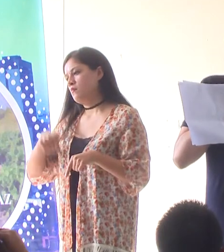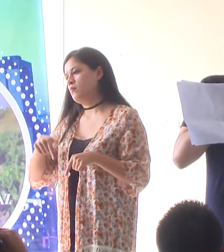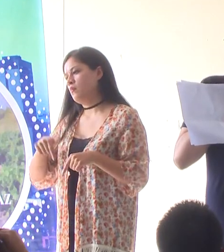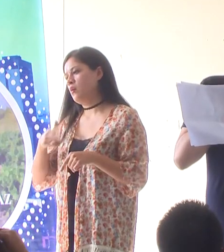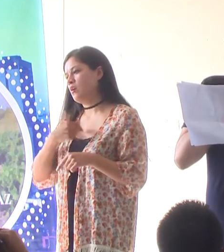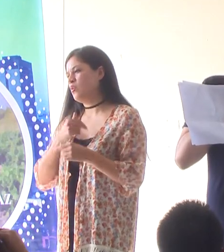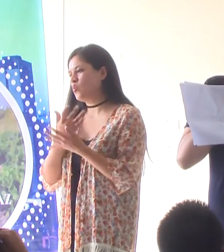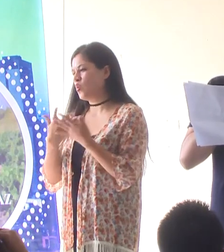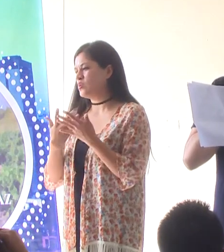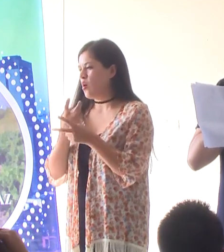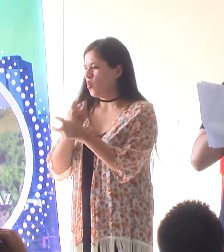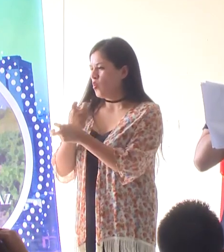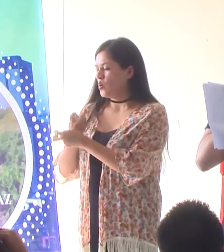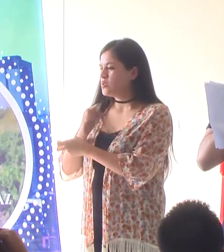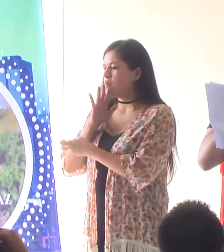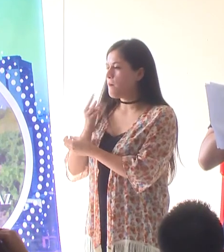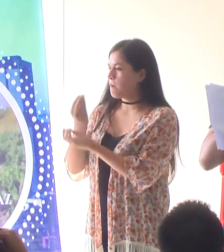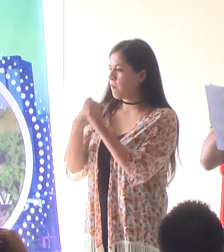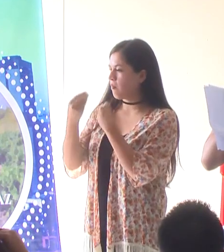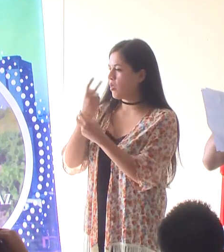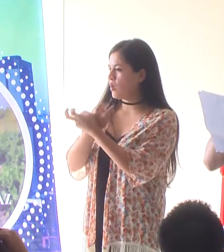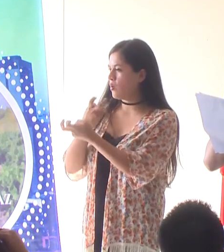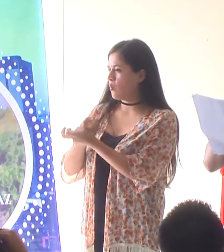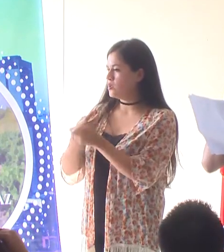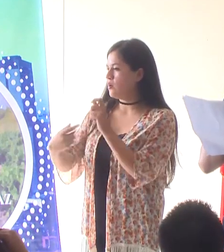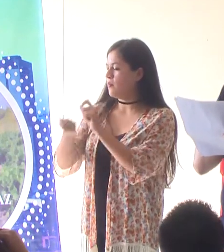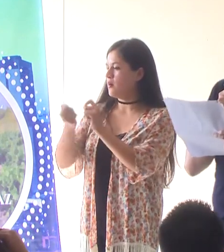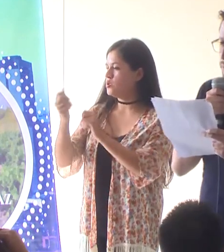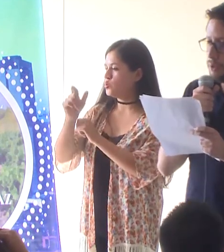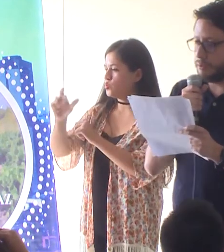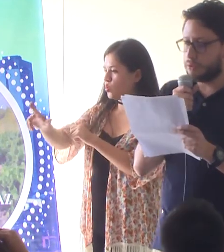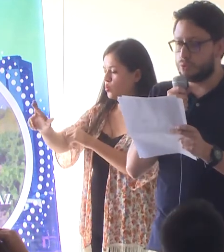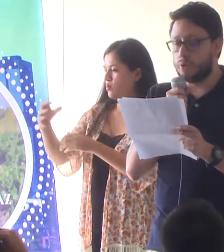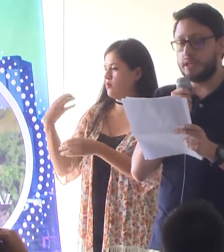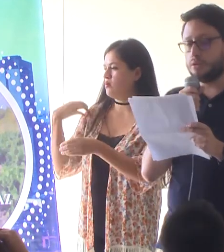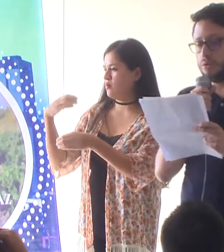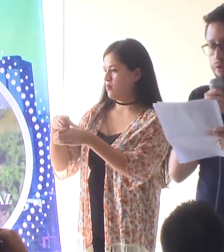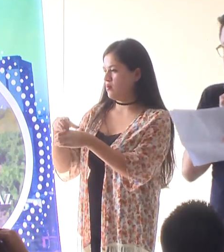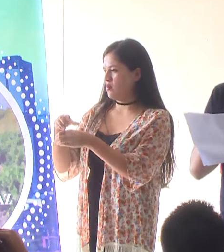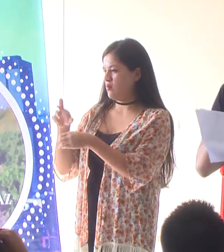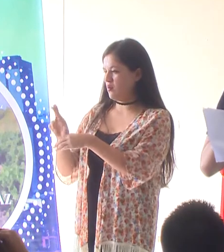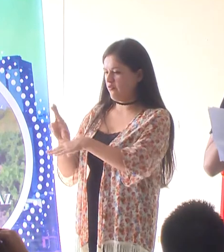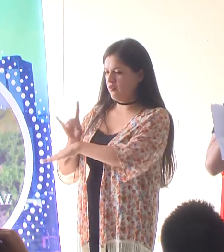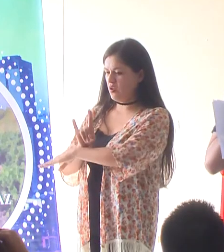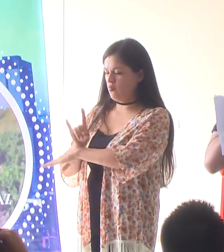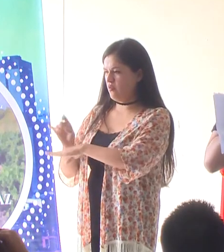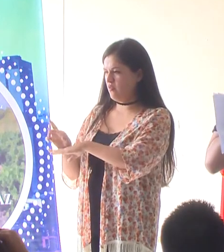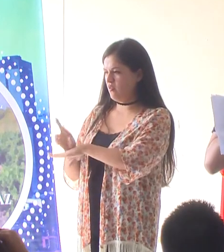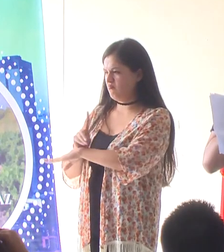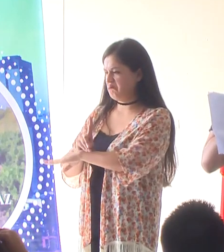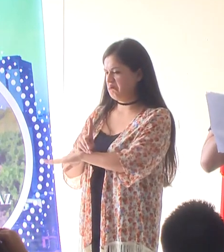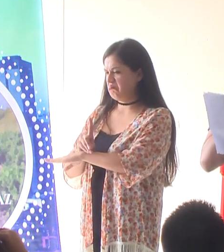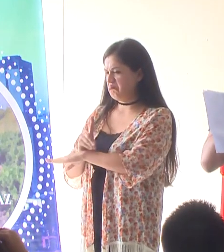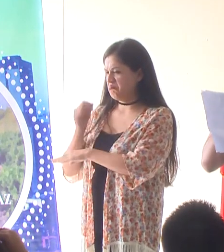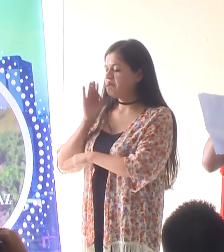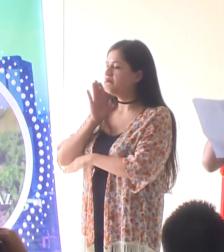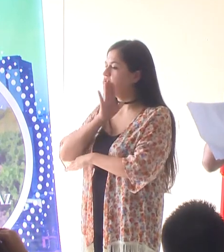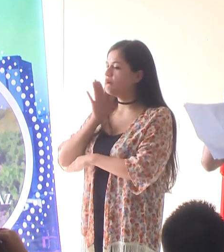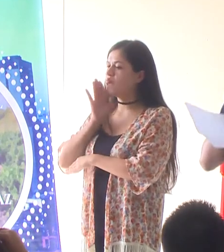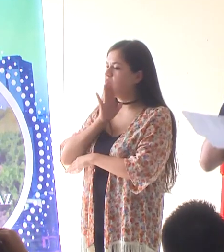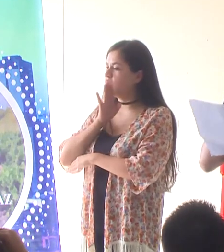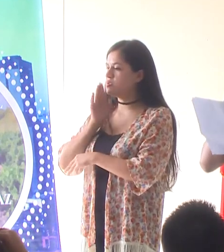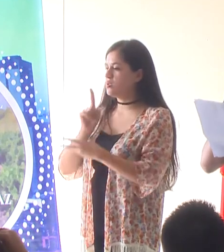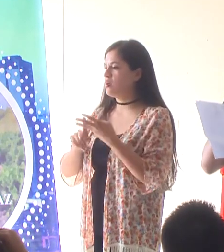la gran aglomeración san cristóbal rafael uribe uribe tunjuelito usme ciudad bolívar y bosa la